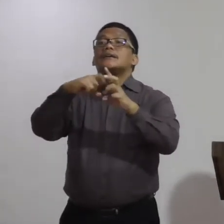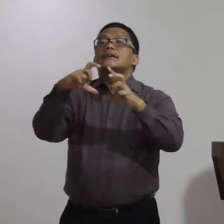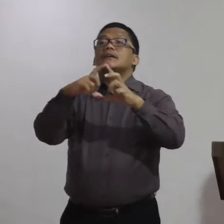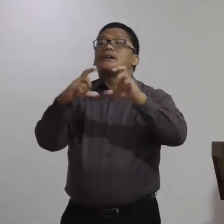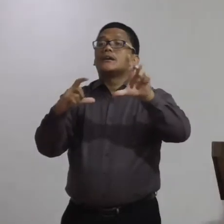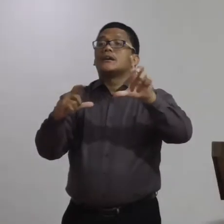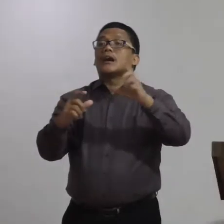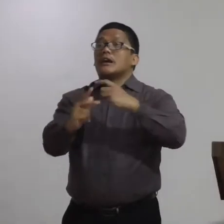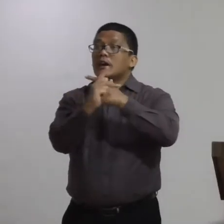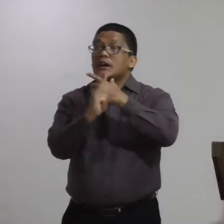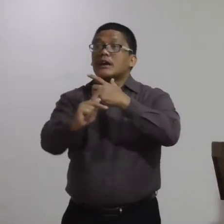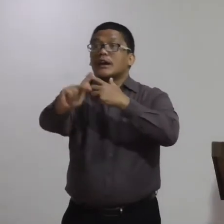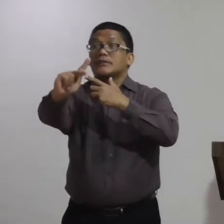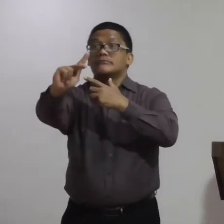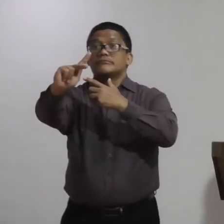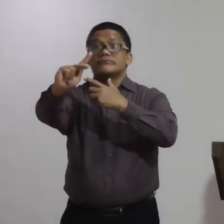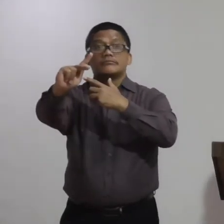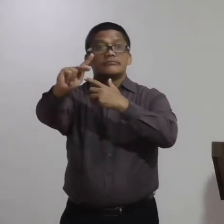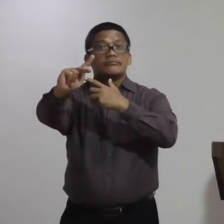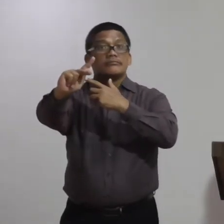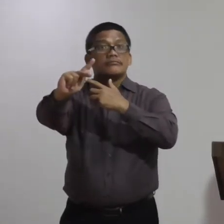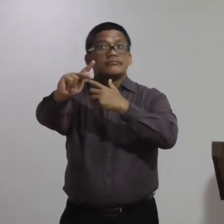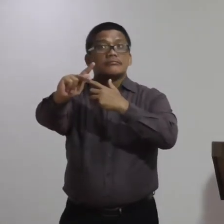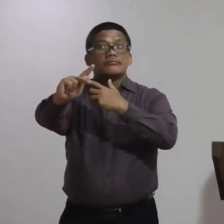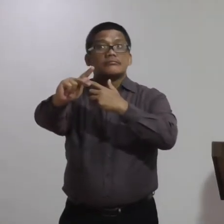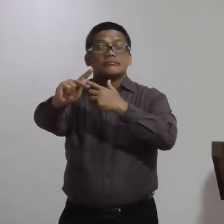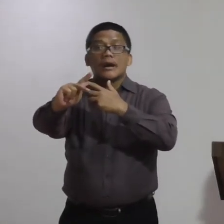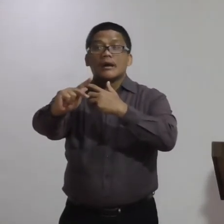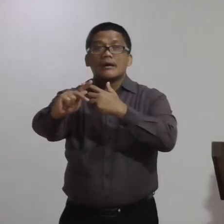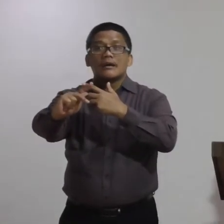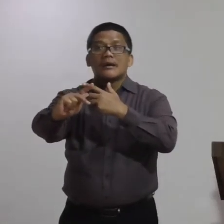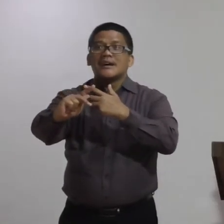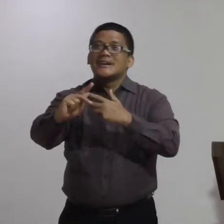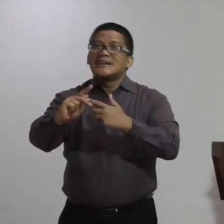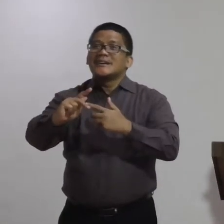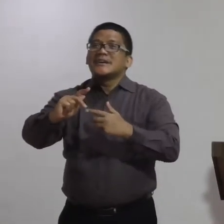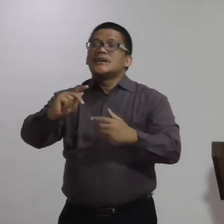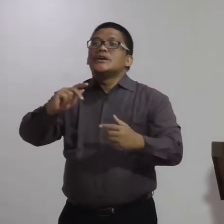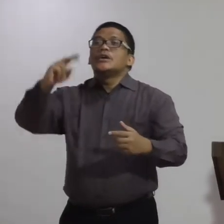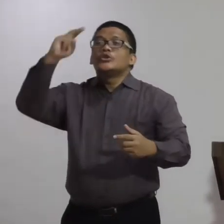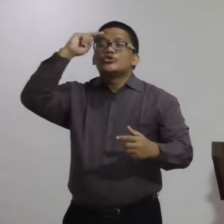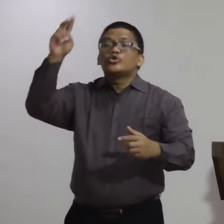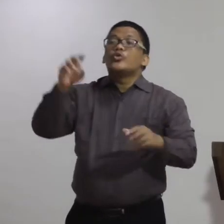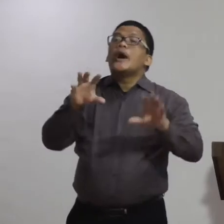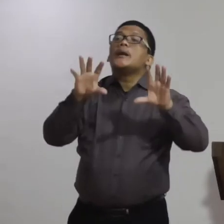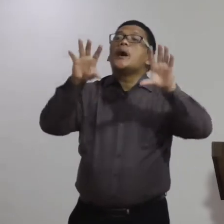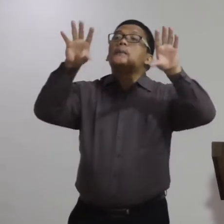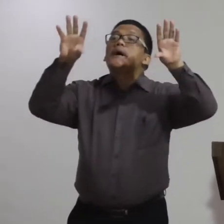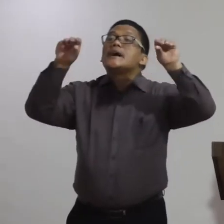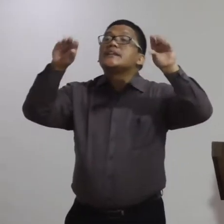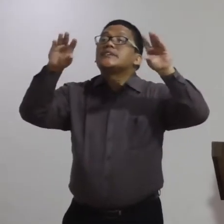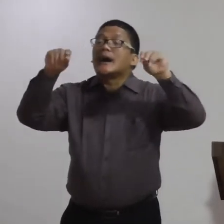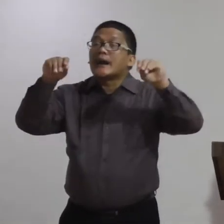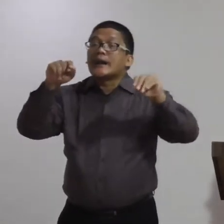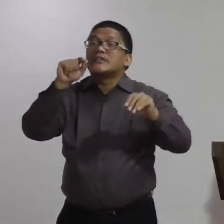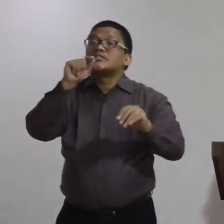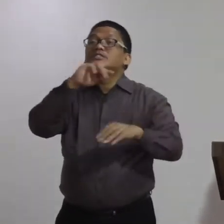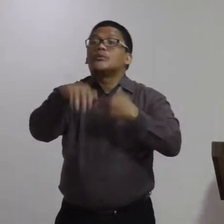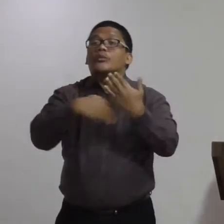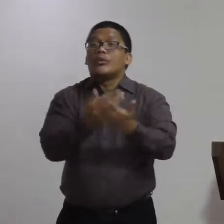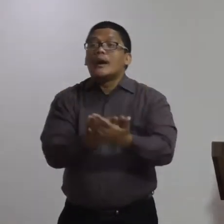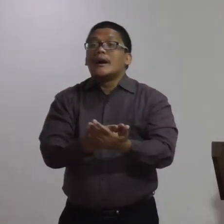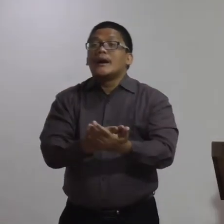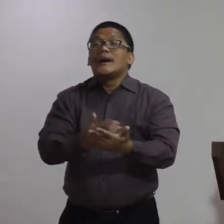Dikatakan bahwa dengan cara apa? Menurut kekayaan kasih karunia Allah. Jadi Dia kerjakan ini menurut kekayaan kasih, karena